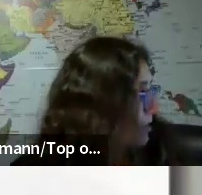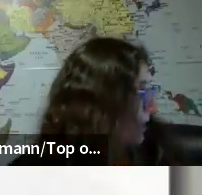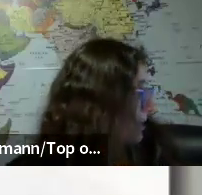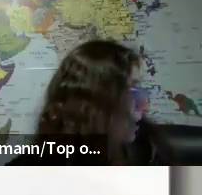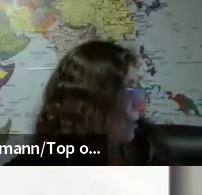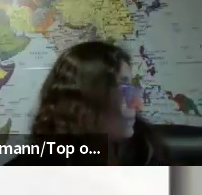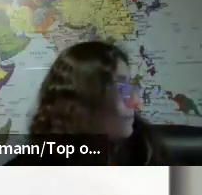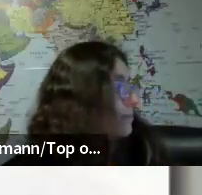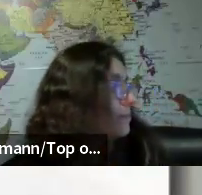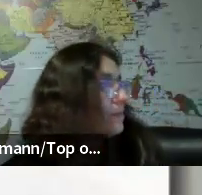70 por 70.